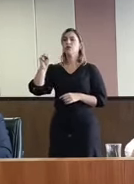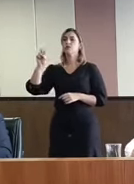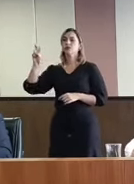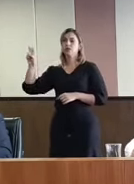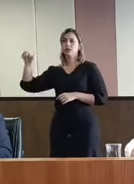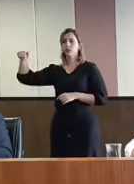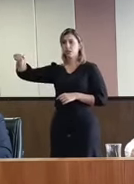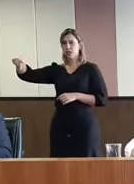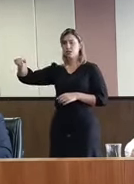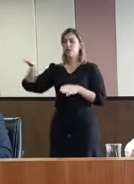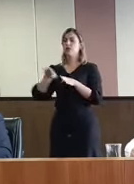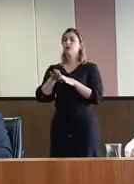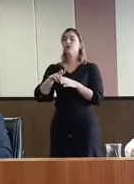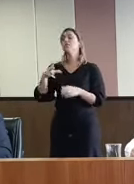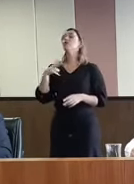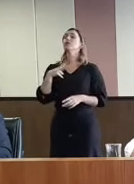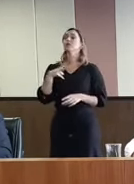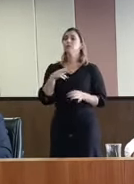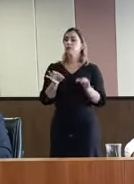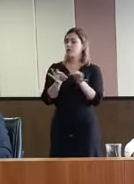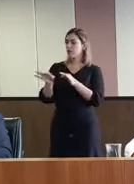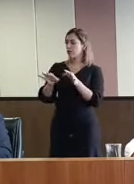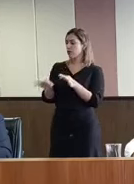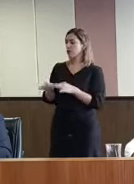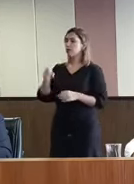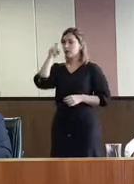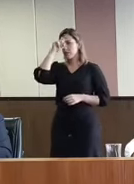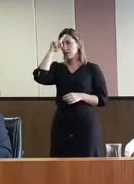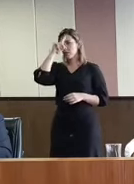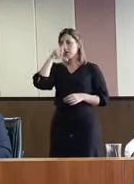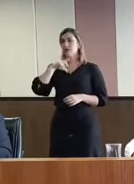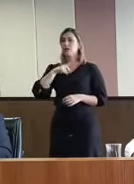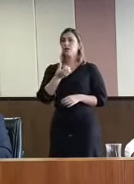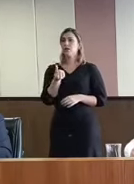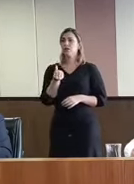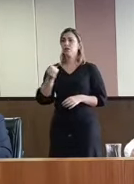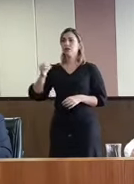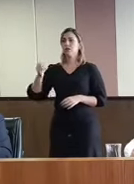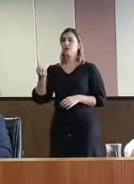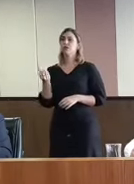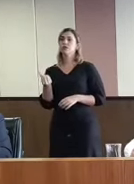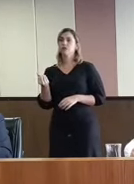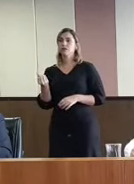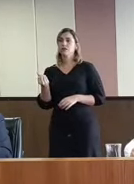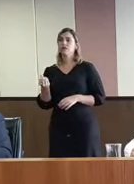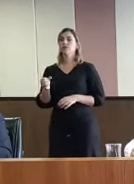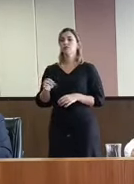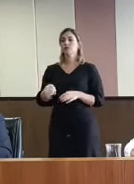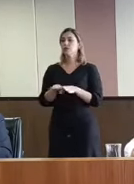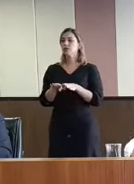487, e no mundo privado, nas organizações privadas na área da saúde, 609. E temos